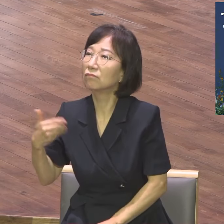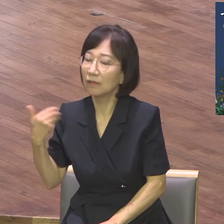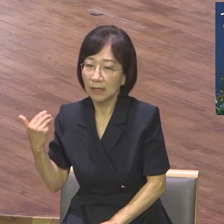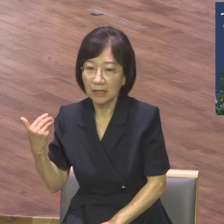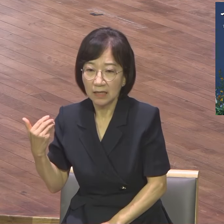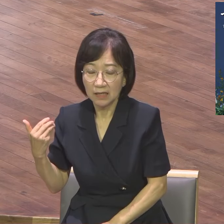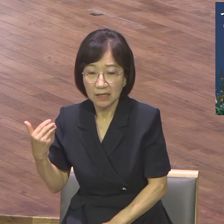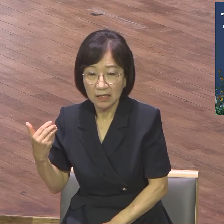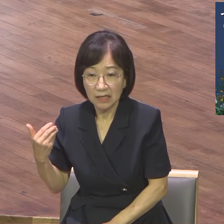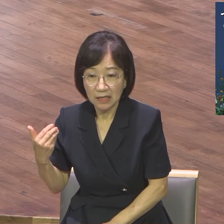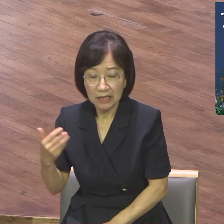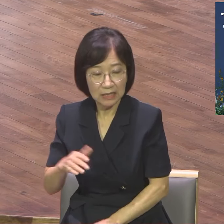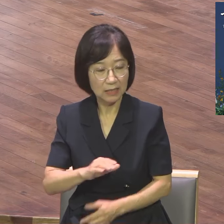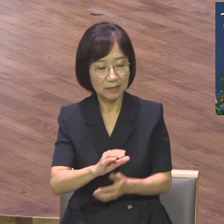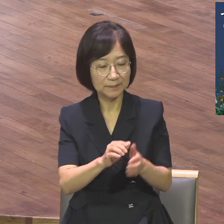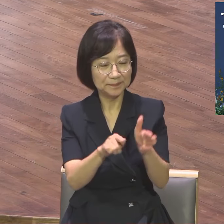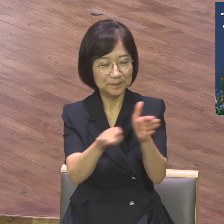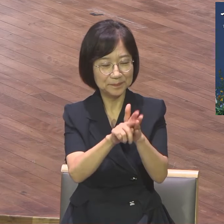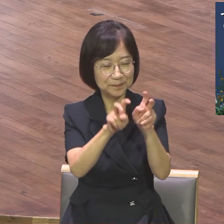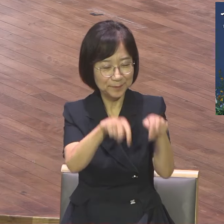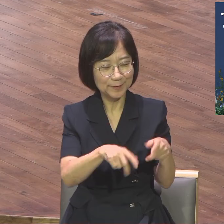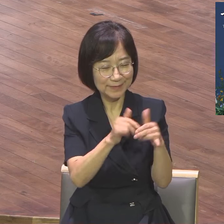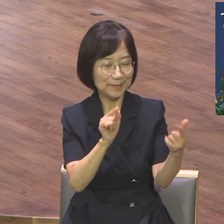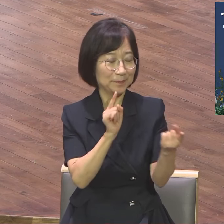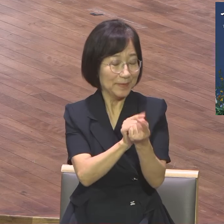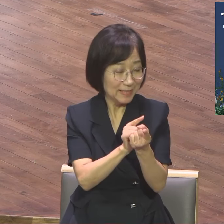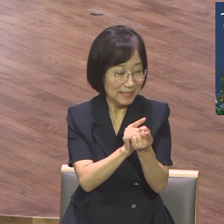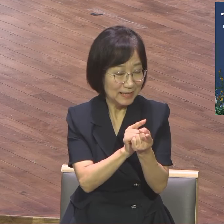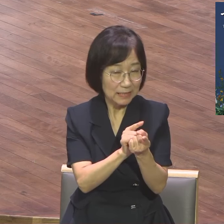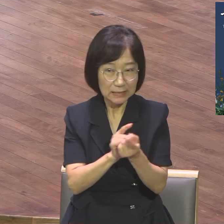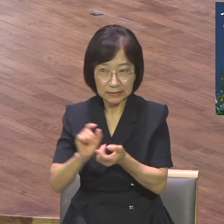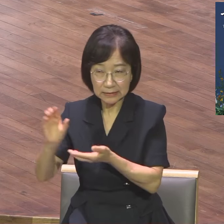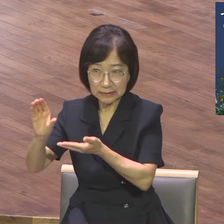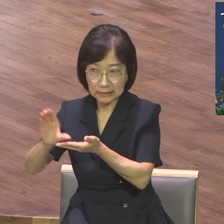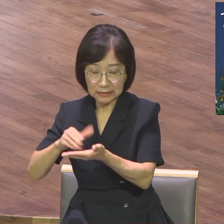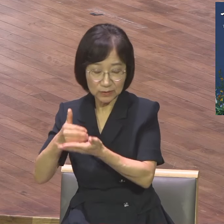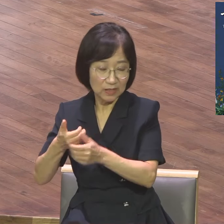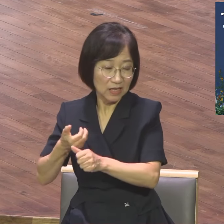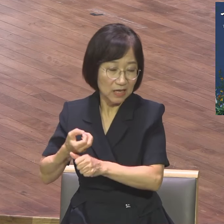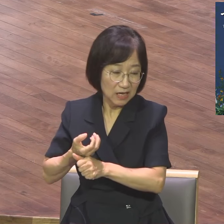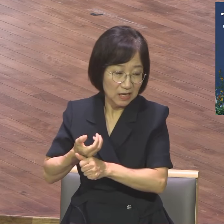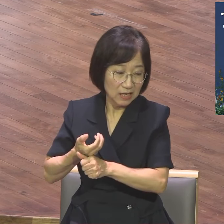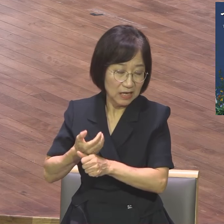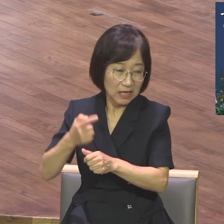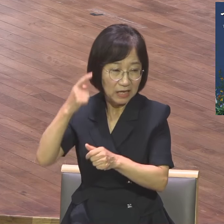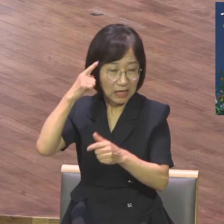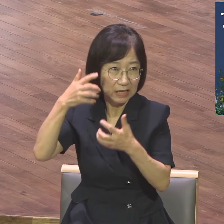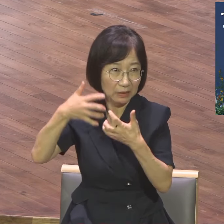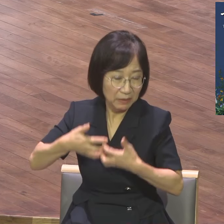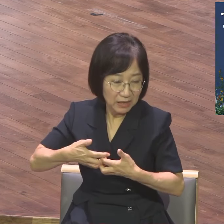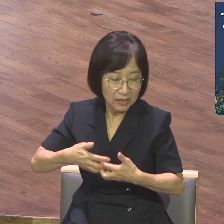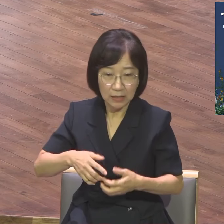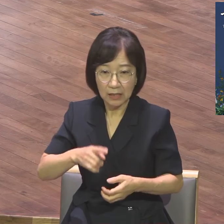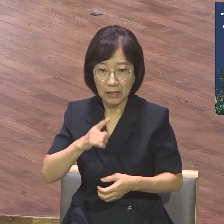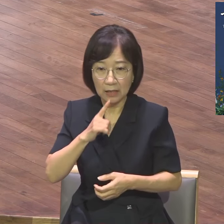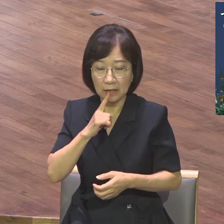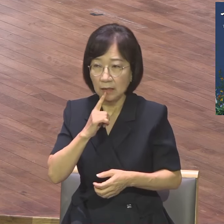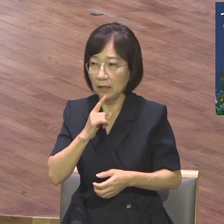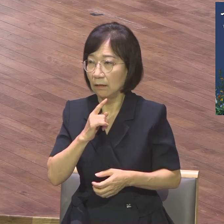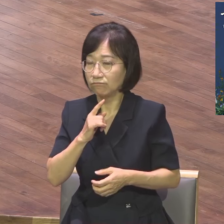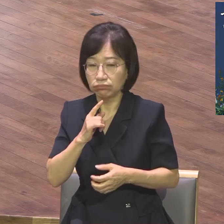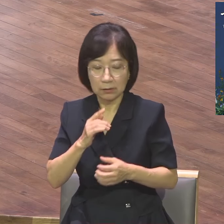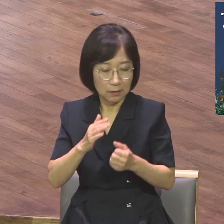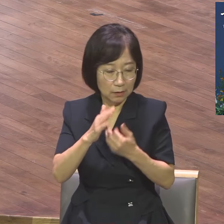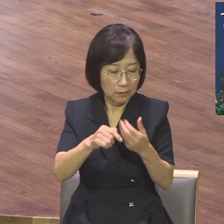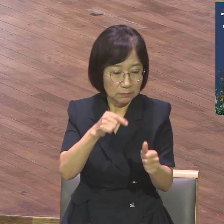불신자에게 그리스도에 대해서 맹쾌하게 설명을 못해요. 교회를 오래 다녔는데도 초신자에게